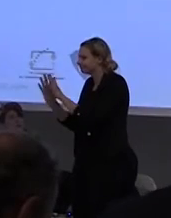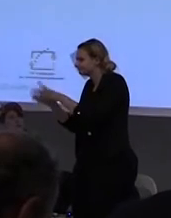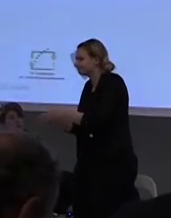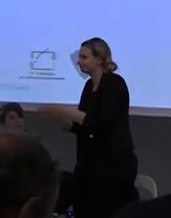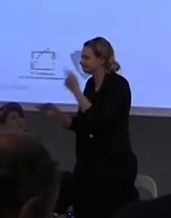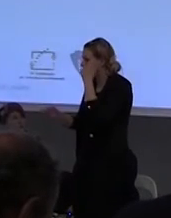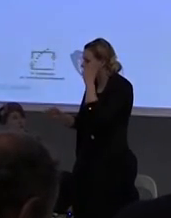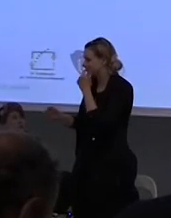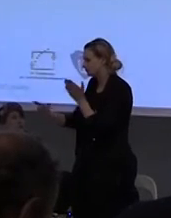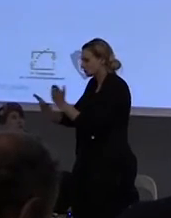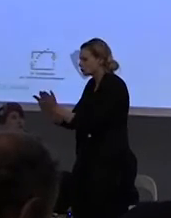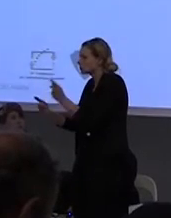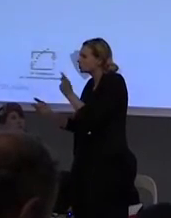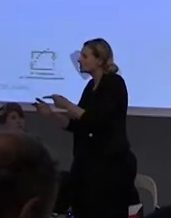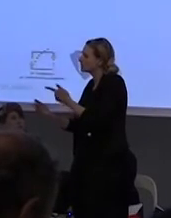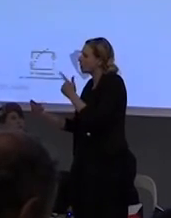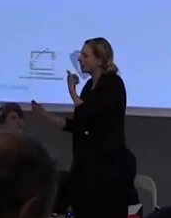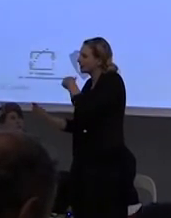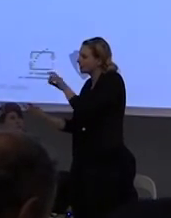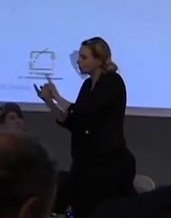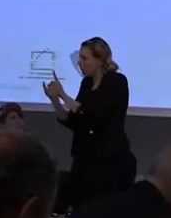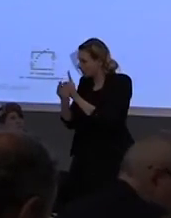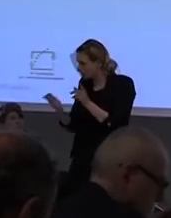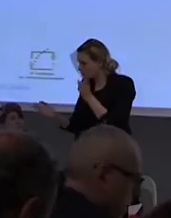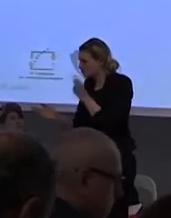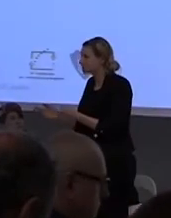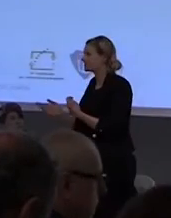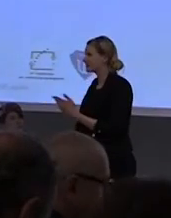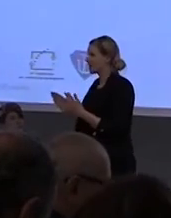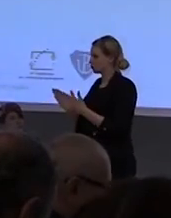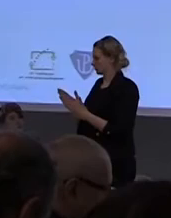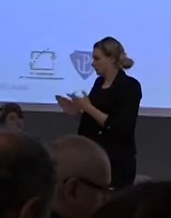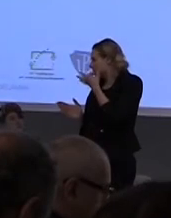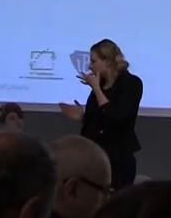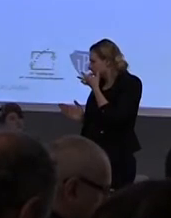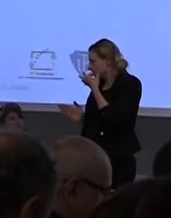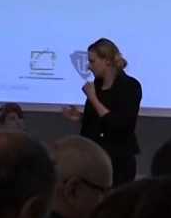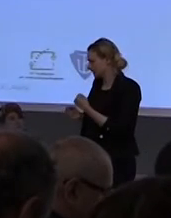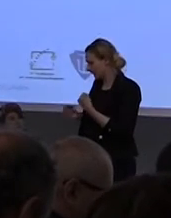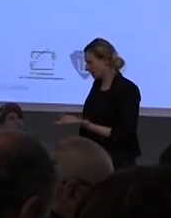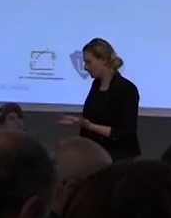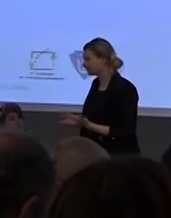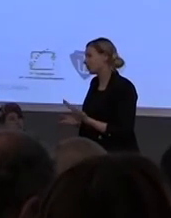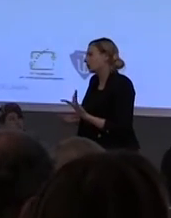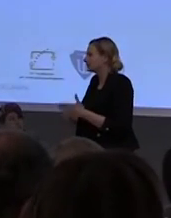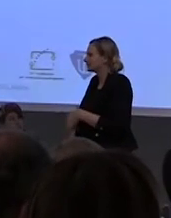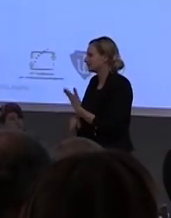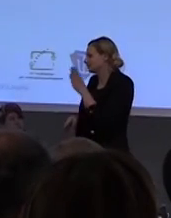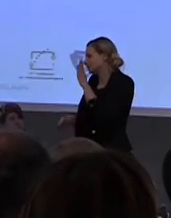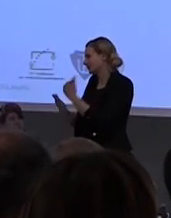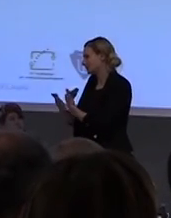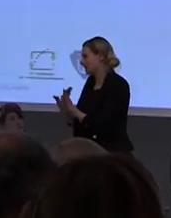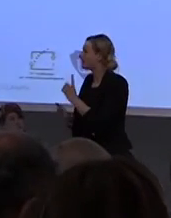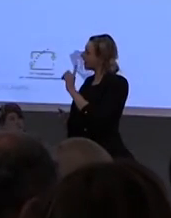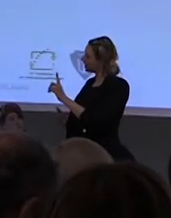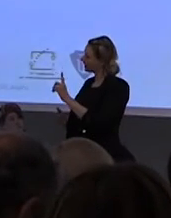je možná špatná zpráva. Na druhou stranu si myslím, že je to dobrá zpráva, protože my to máme